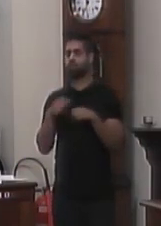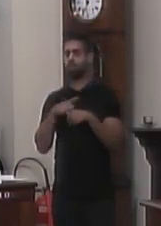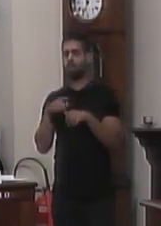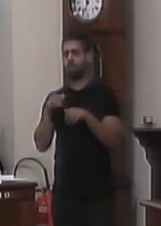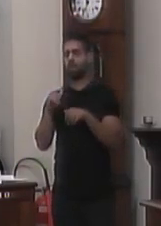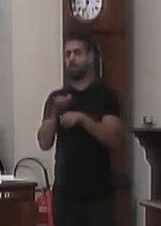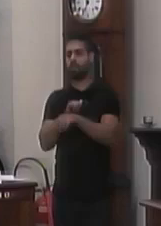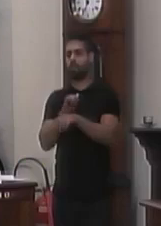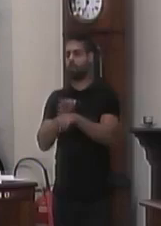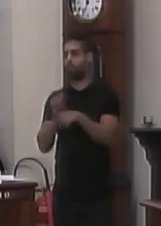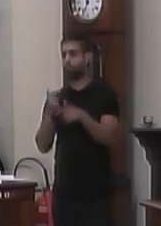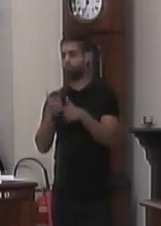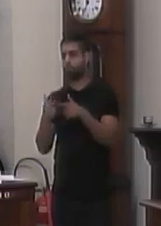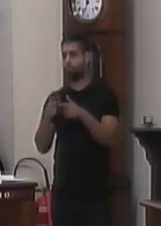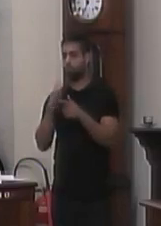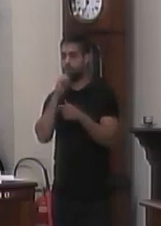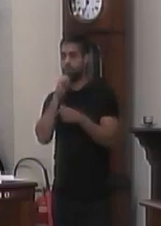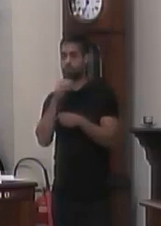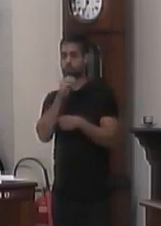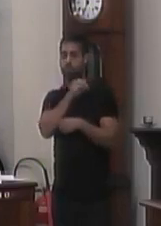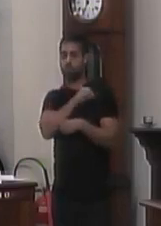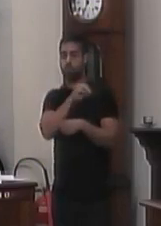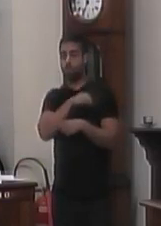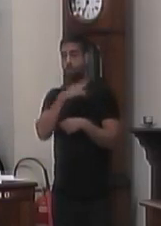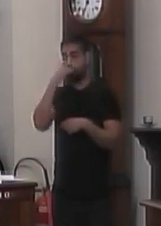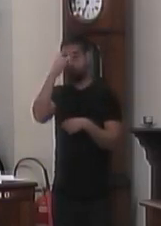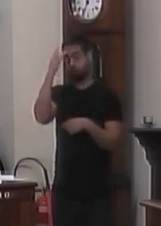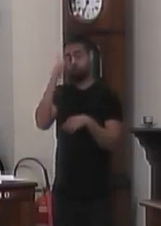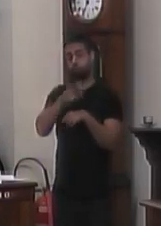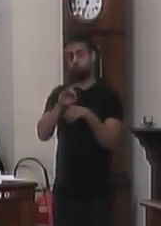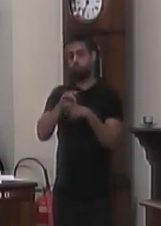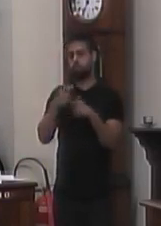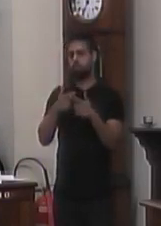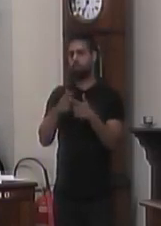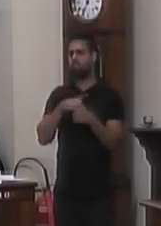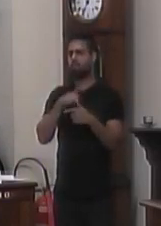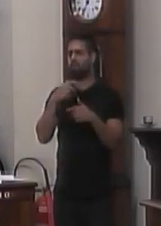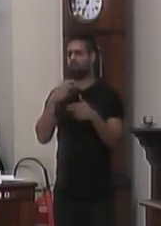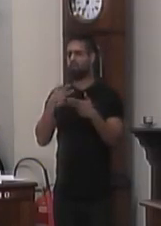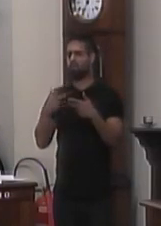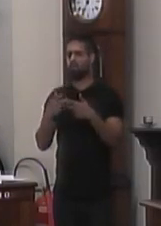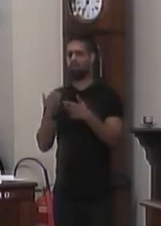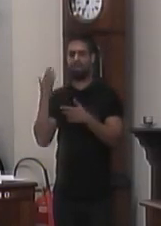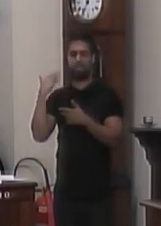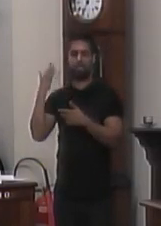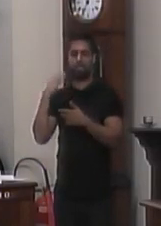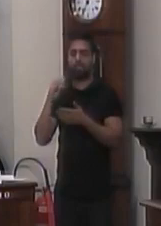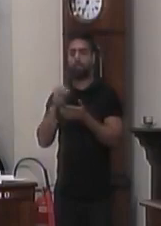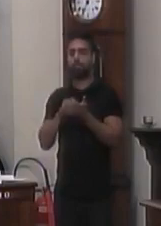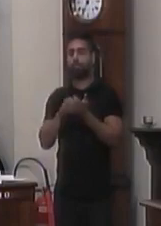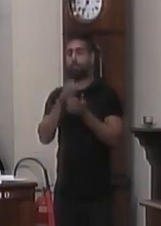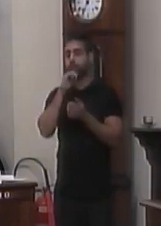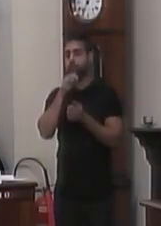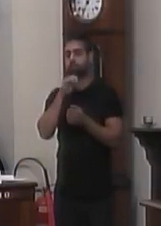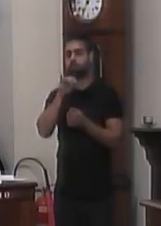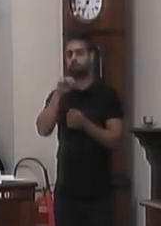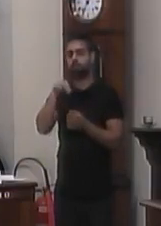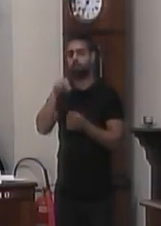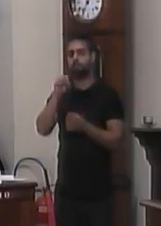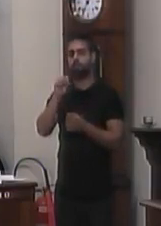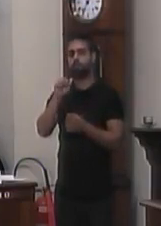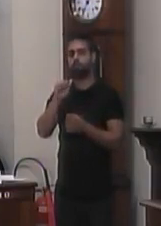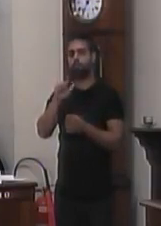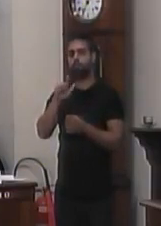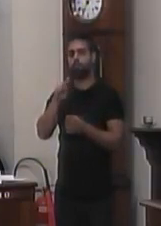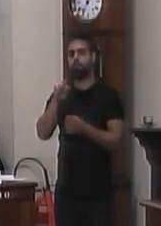situações ainda no salário dos servidores, porque tem muita coisa ainda que ainda está para trás, como a insalubridade, essas coisas todas.